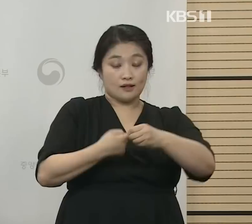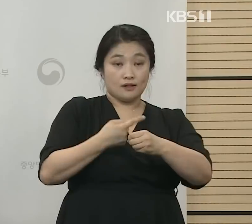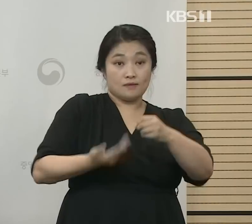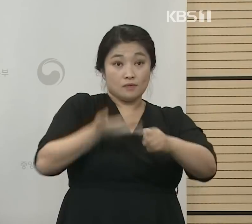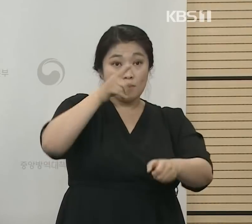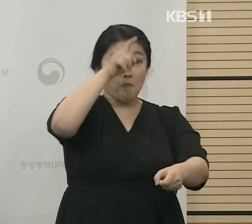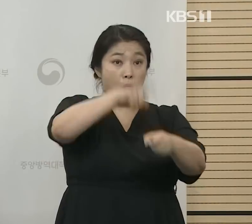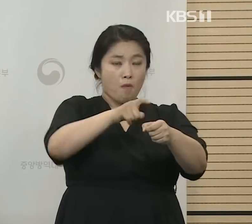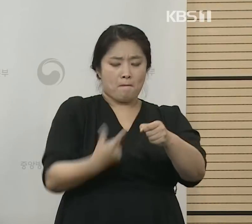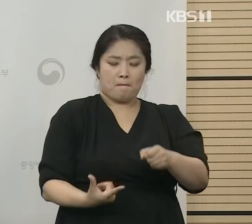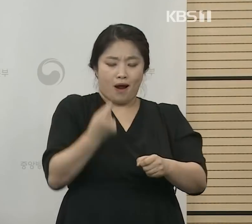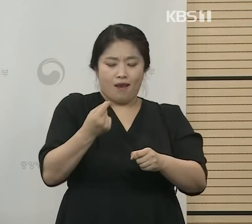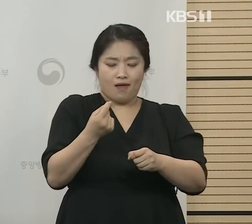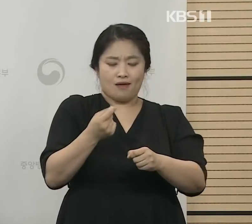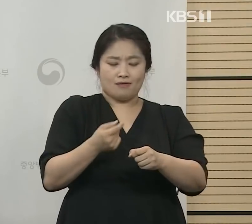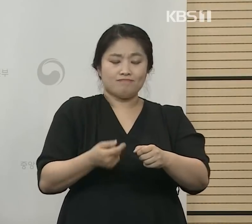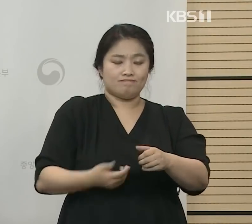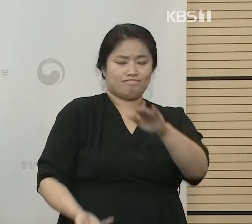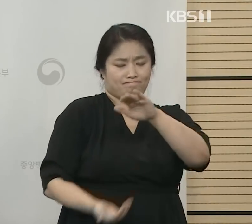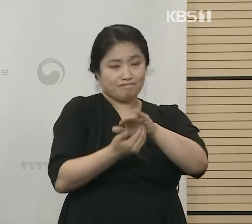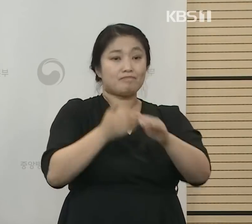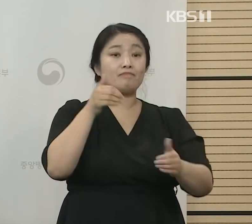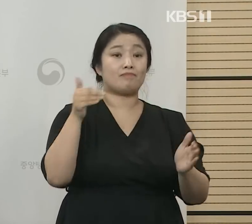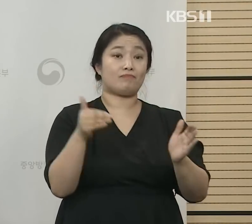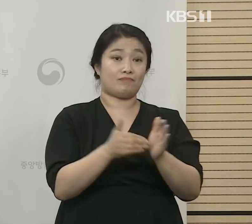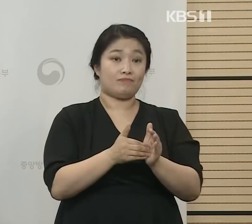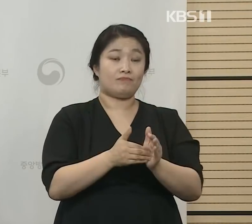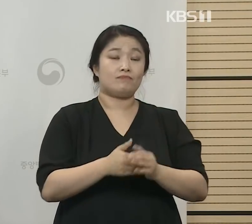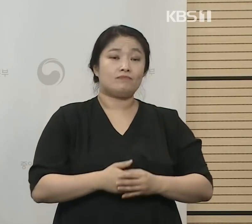접종 목표를 조기에 달성할 수 있었습니다.